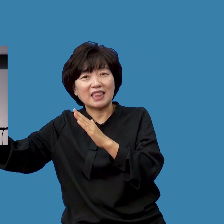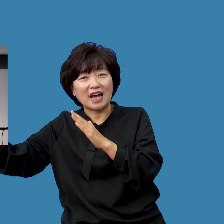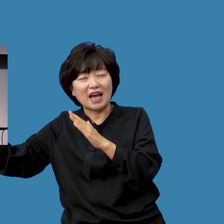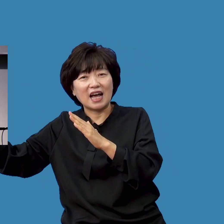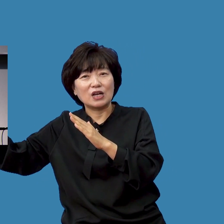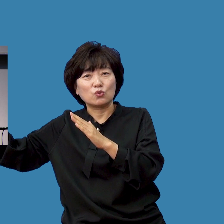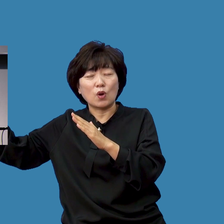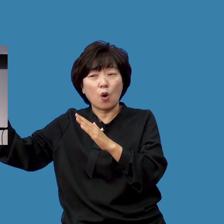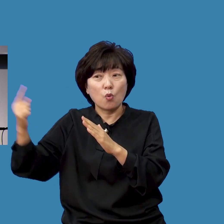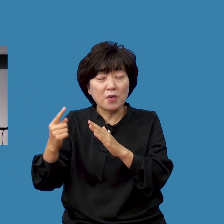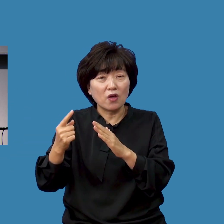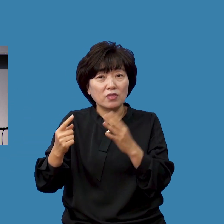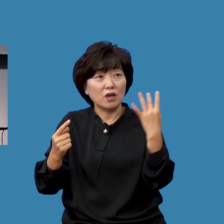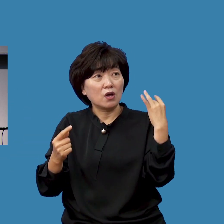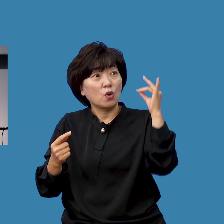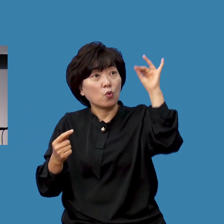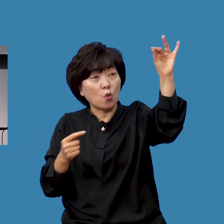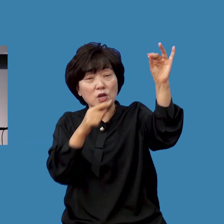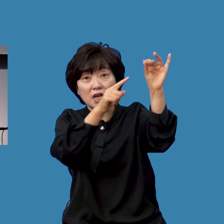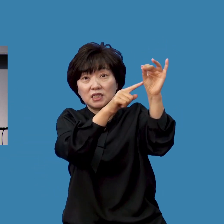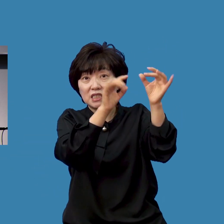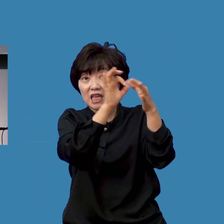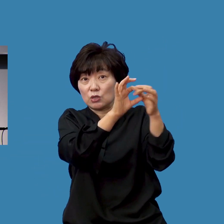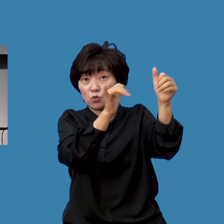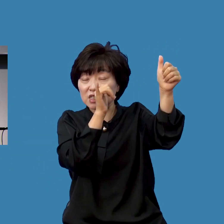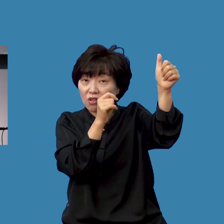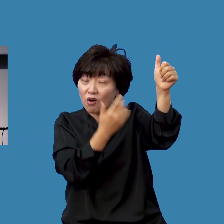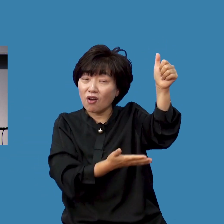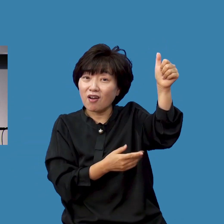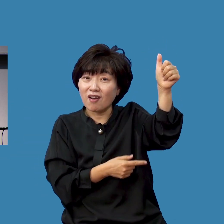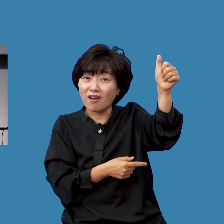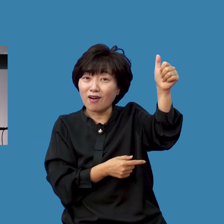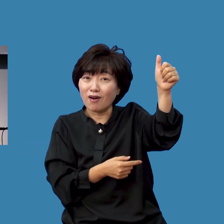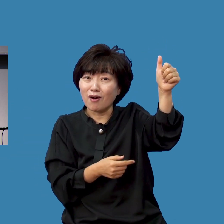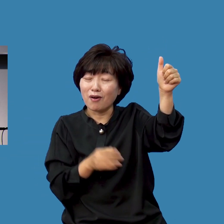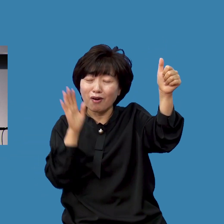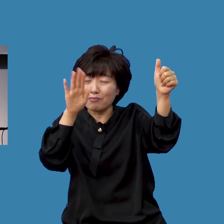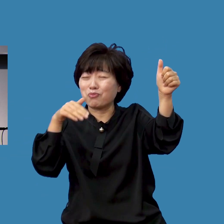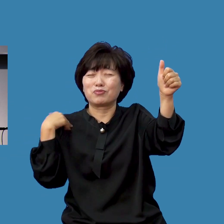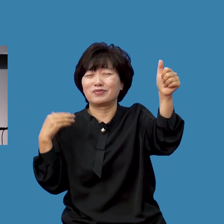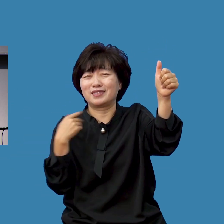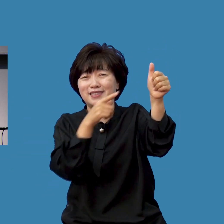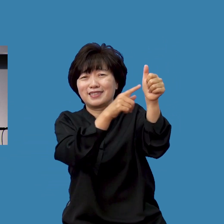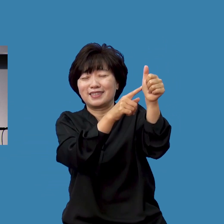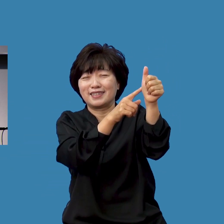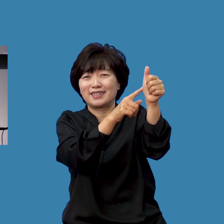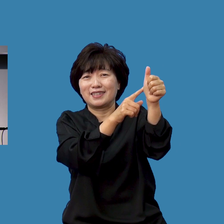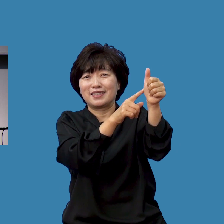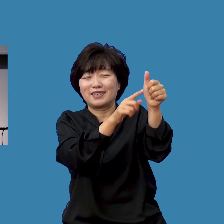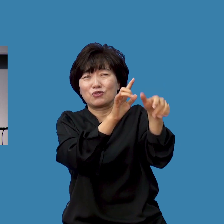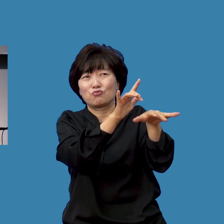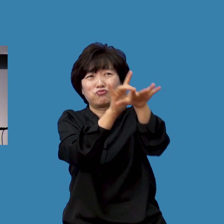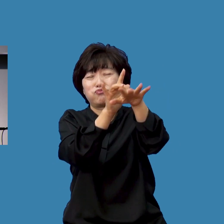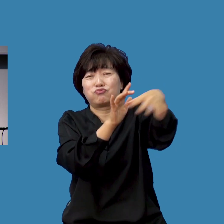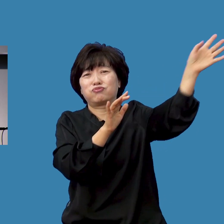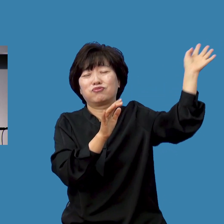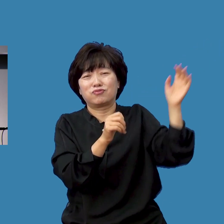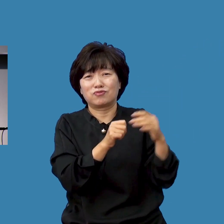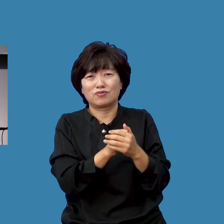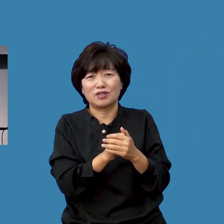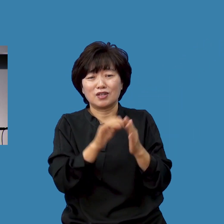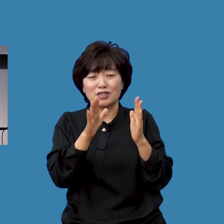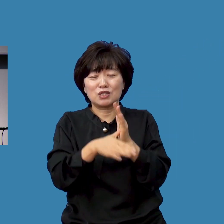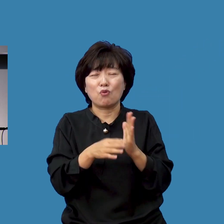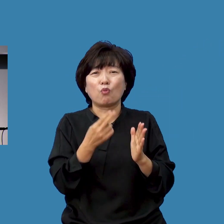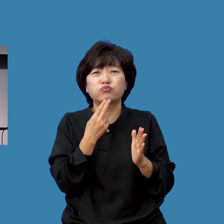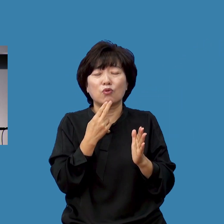이제 집에 다녀온다고 갔다가 돌아오면 여러분 골리앗이 계속 거기 남아 있을까 안 남아 있을까 모르는 거지.